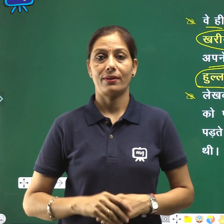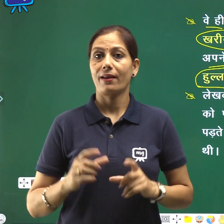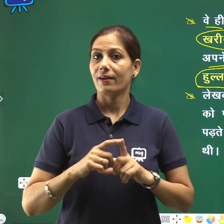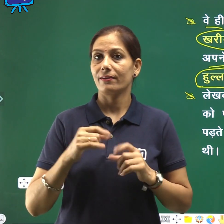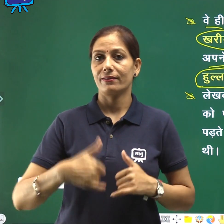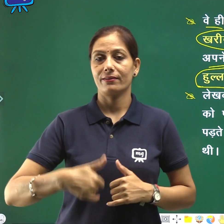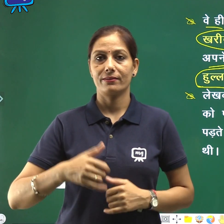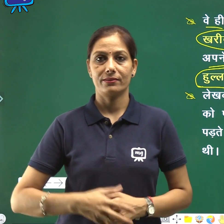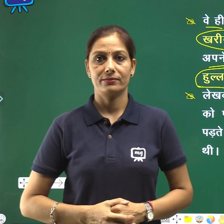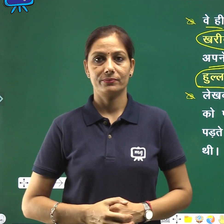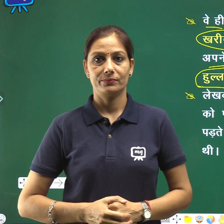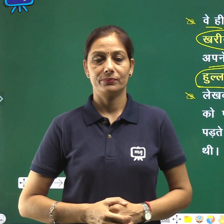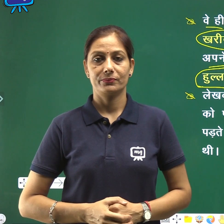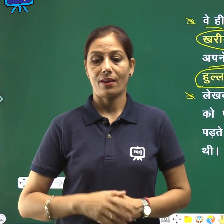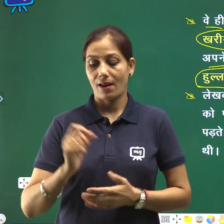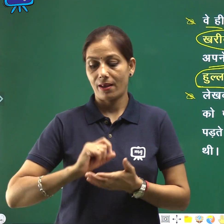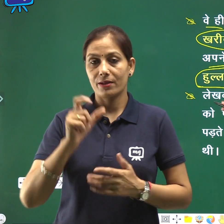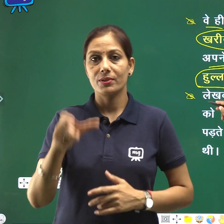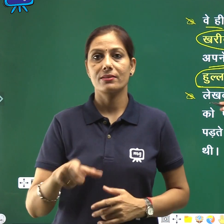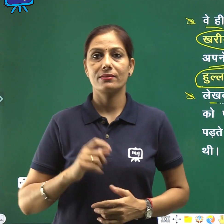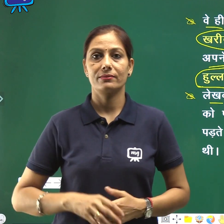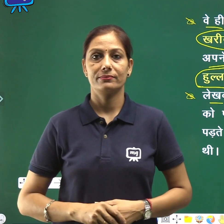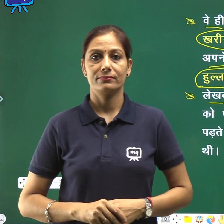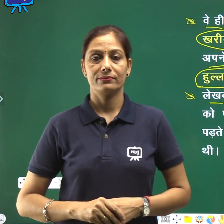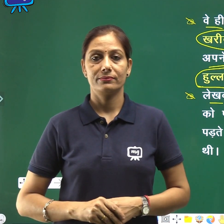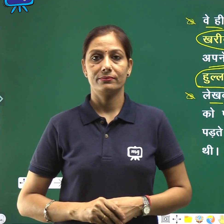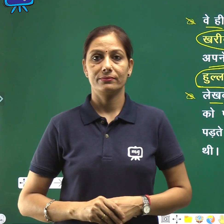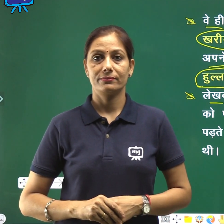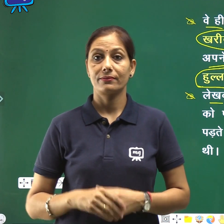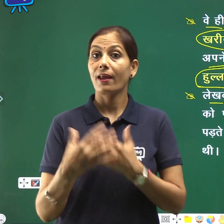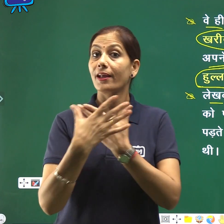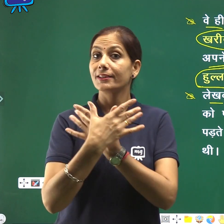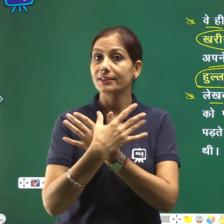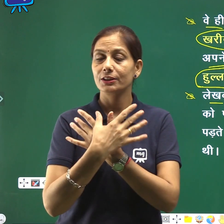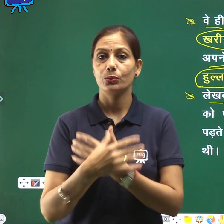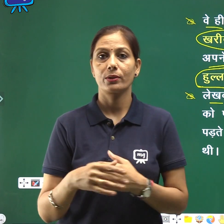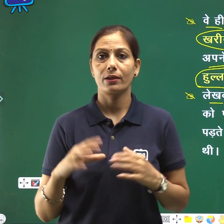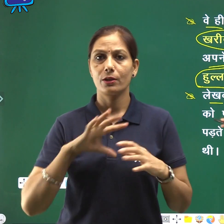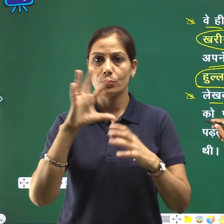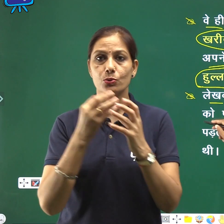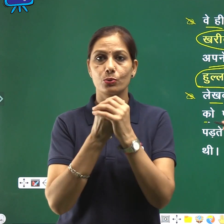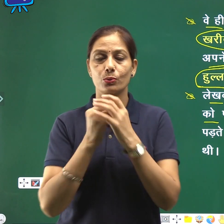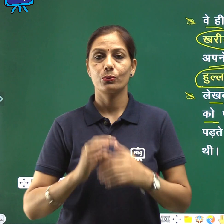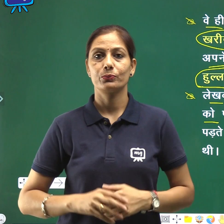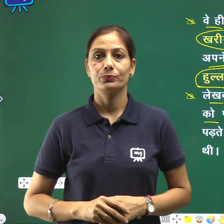करते थे। लेखक चिड़ियों के झुंड को